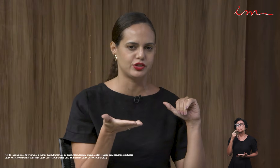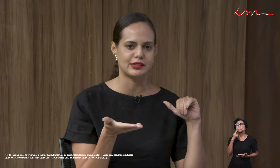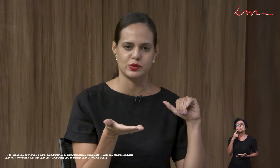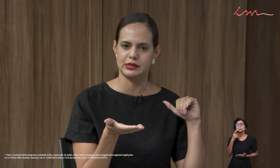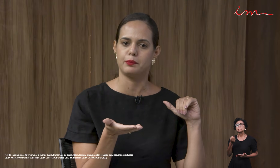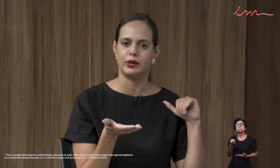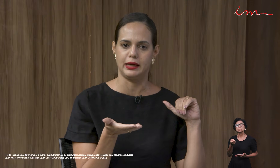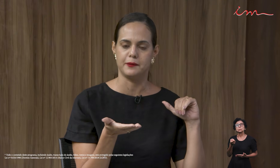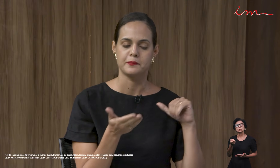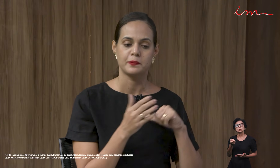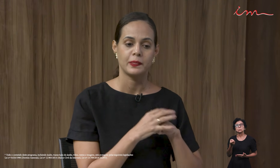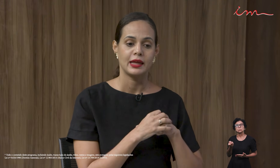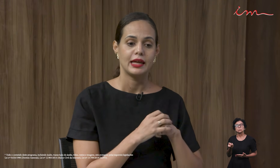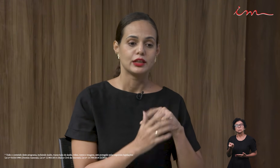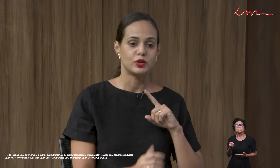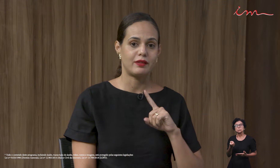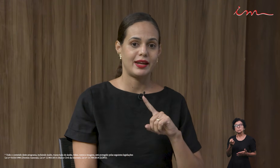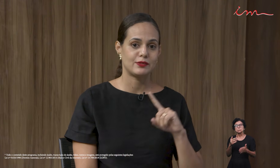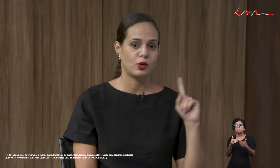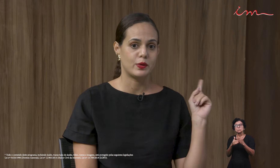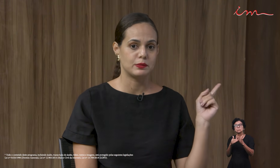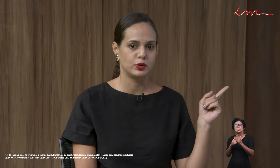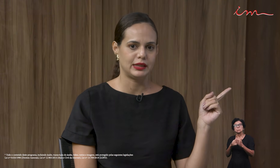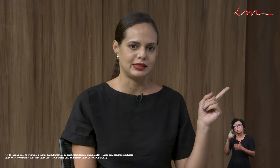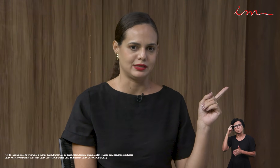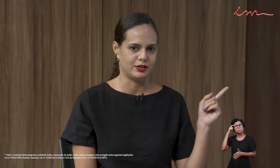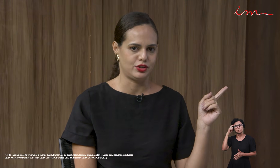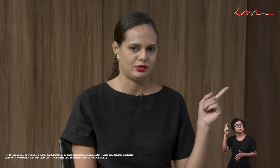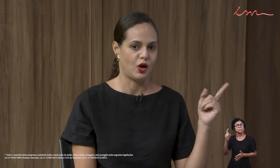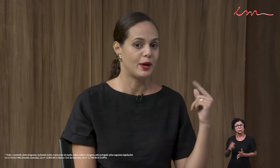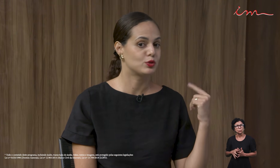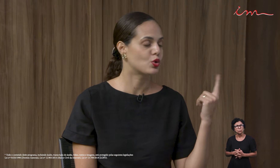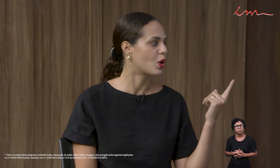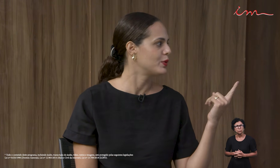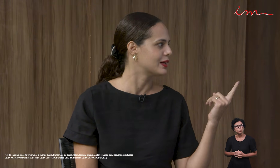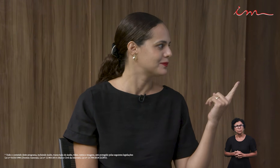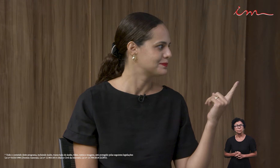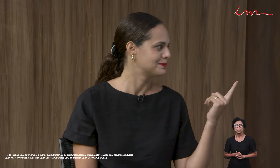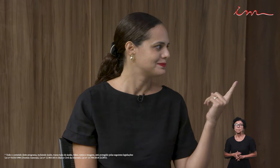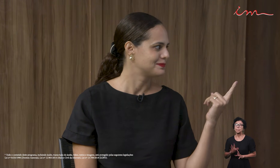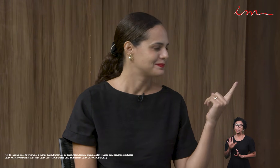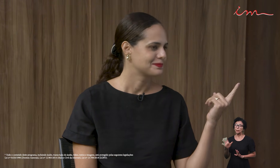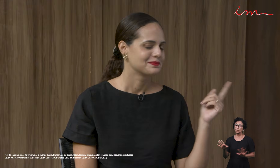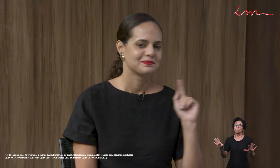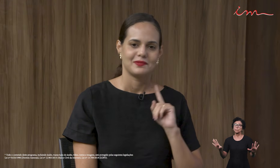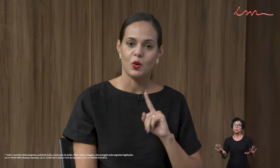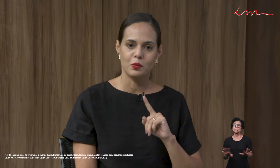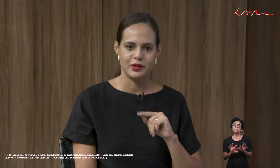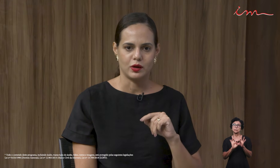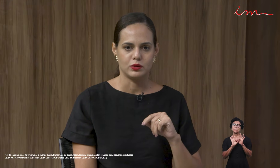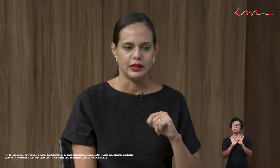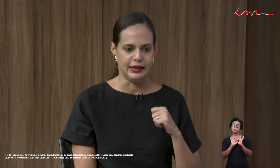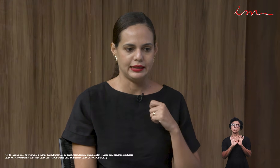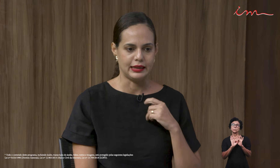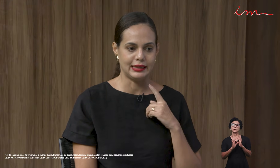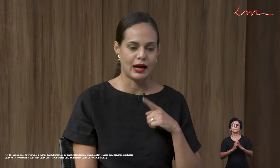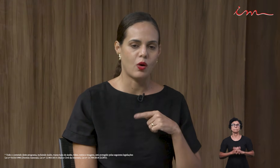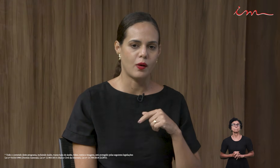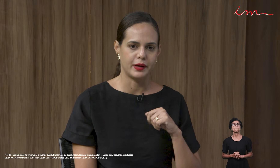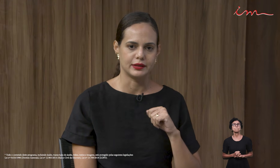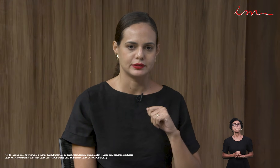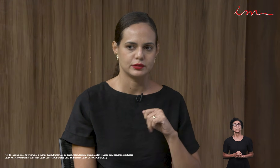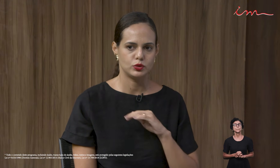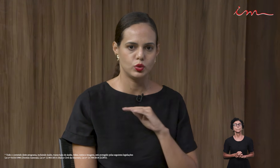pensar e de raciocinar por ele. Só que a Vanessa falou uma coisa muito interessante, aumento de comunhão. Comunhão. E